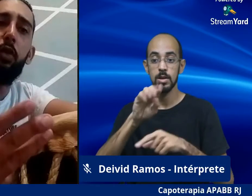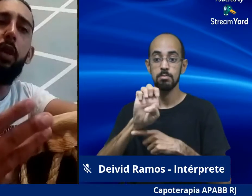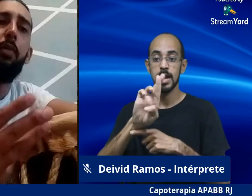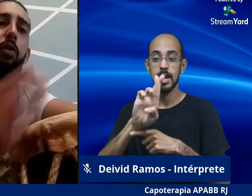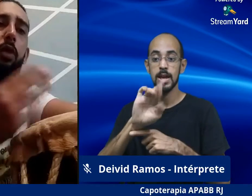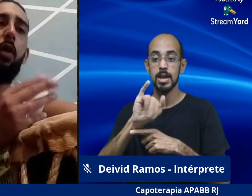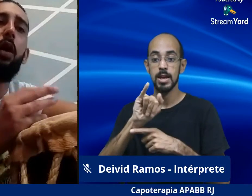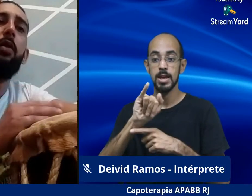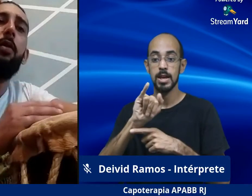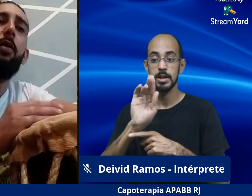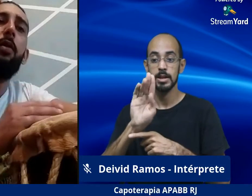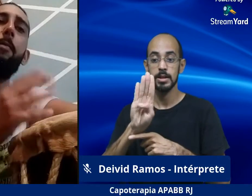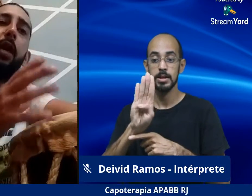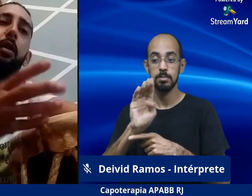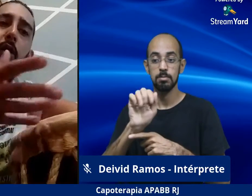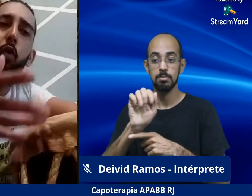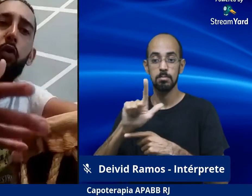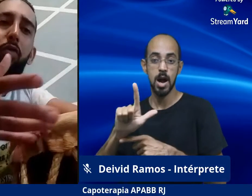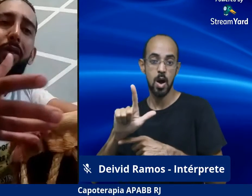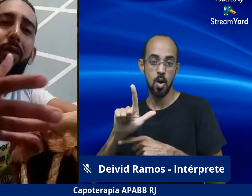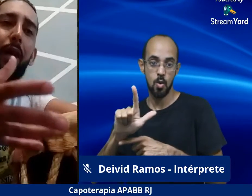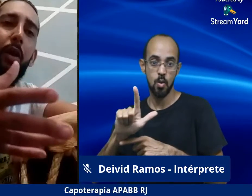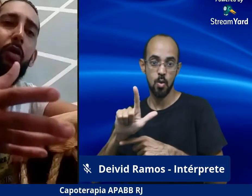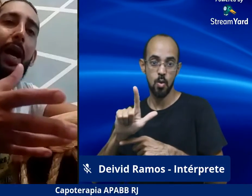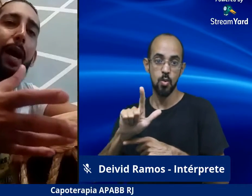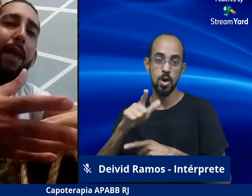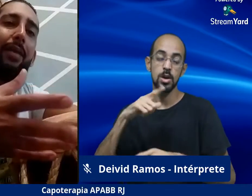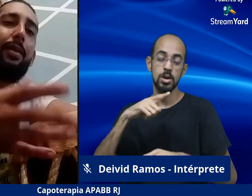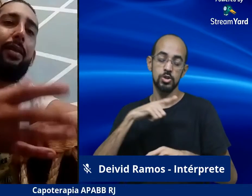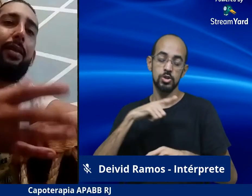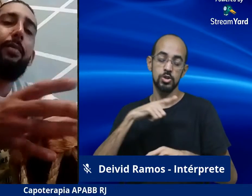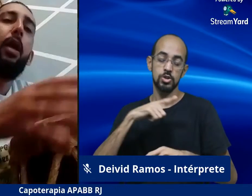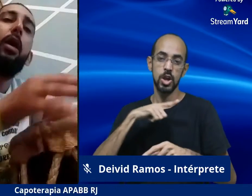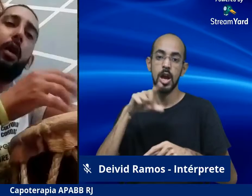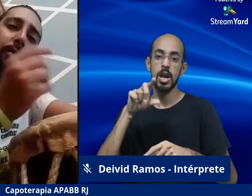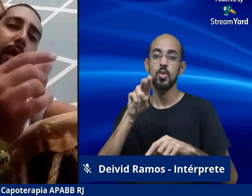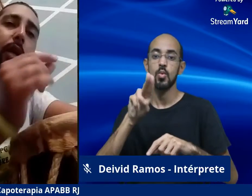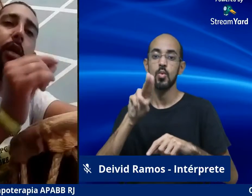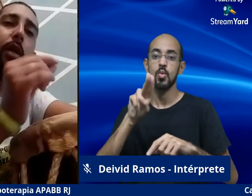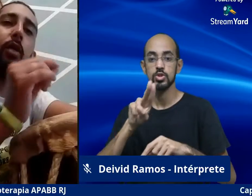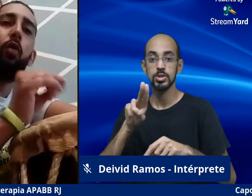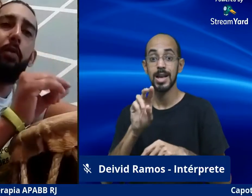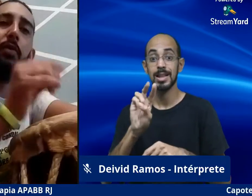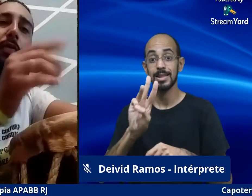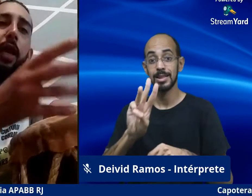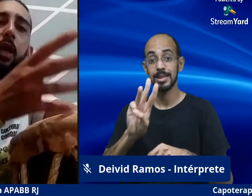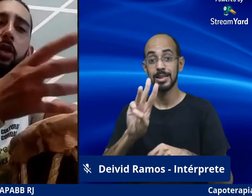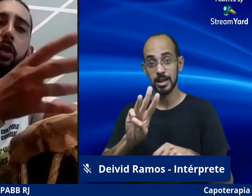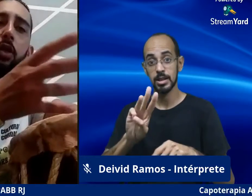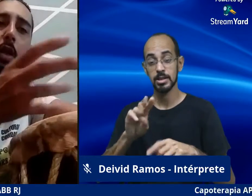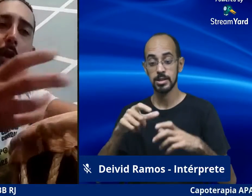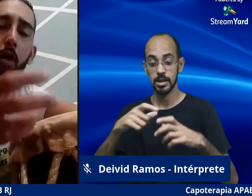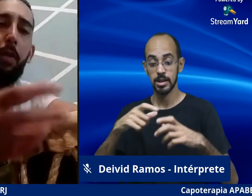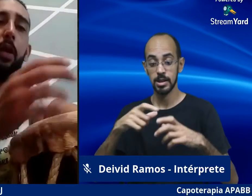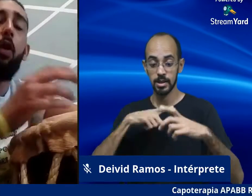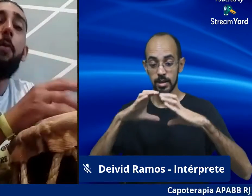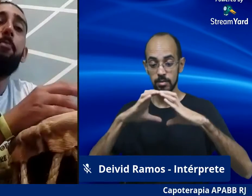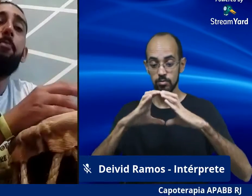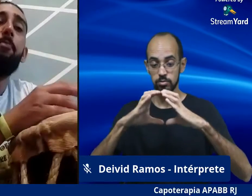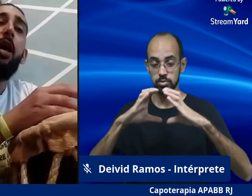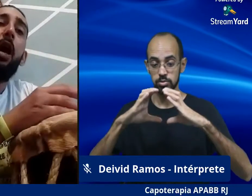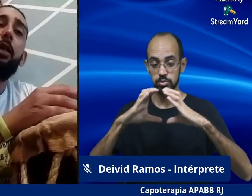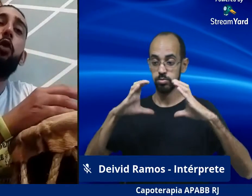3 birimbaus na roda, né? De acordo com o tamanho da cabaça, ele vai ganhando um nome diferente, da maior para